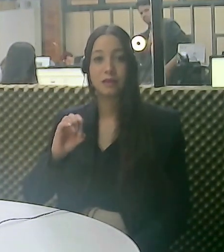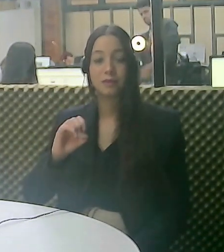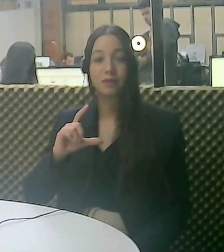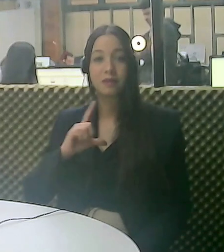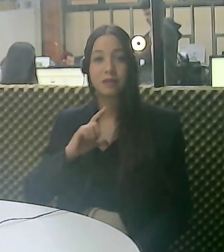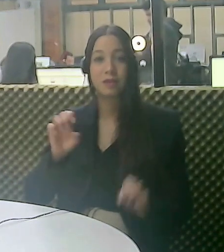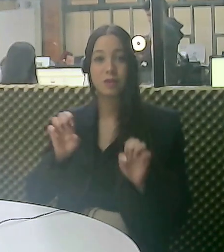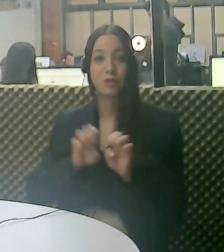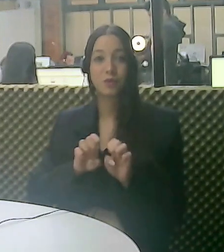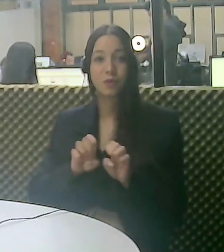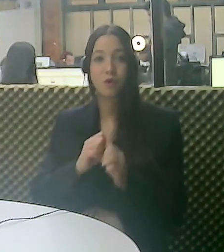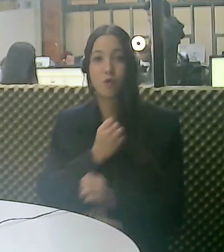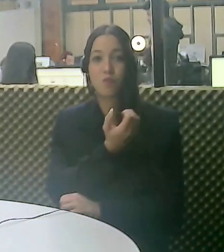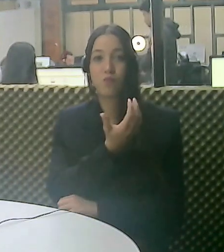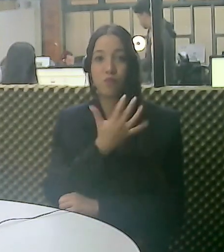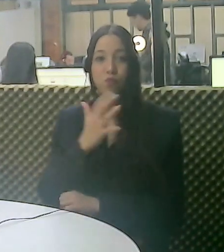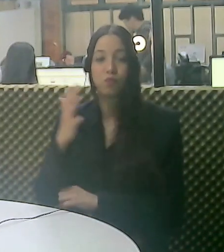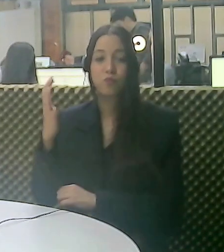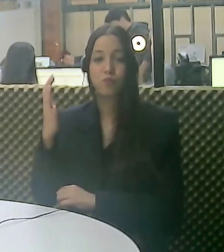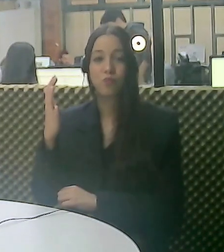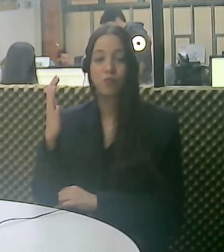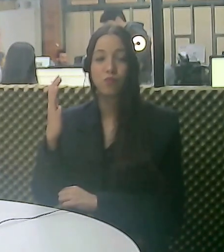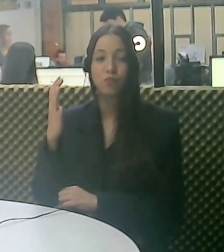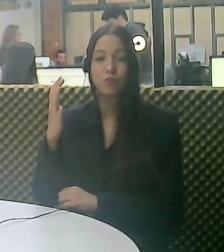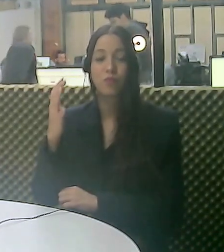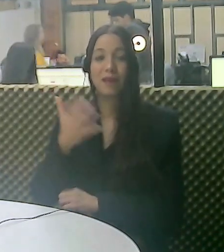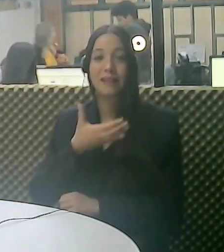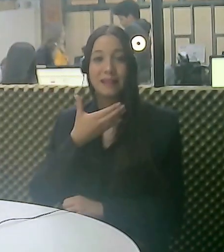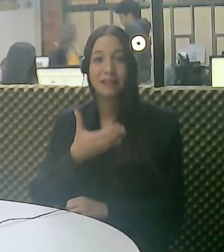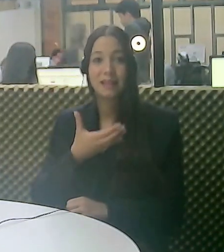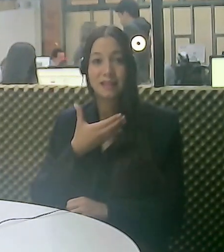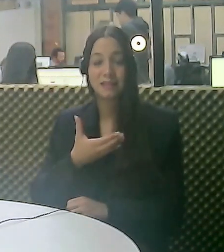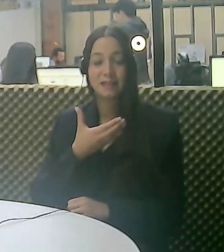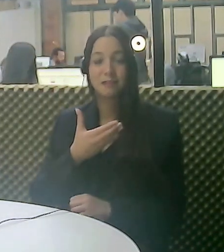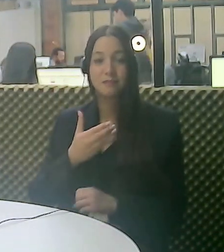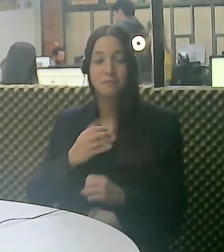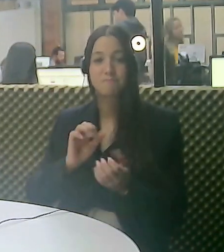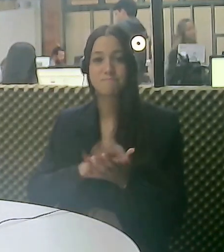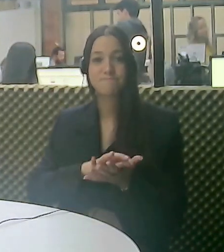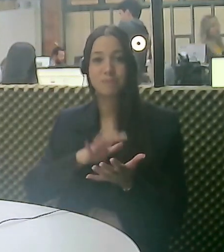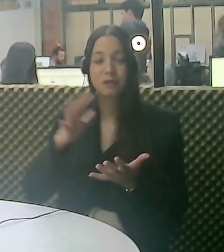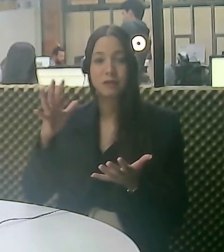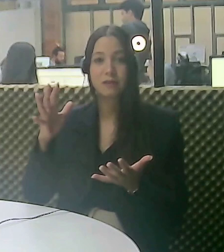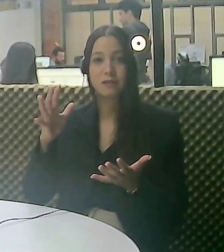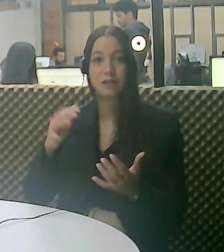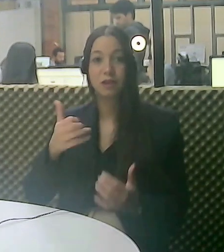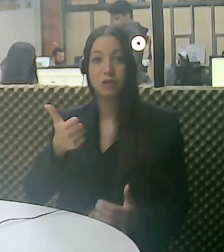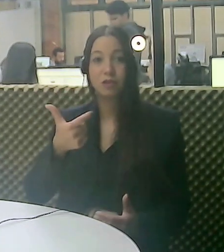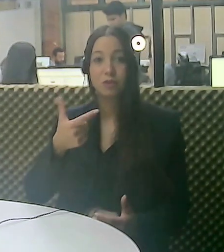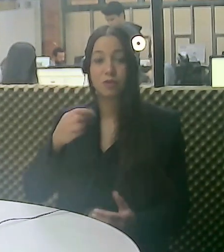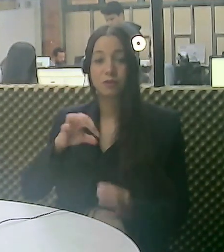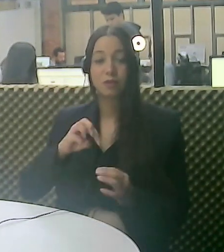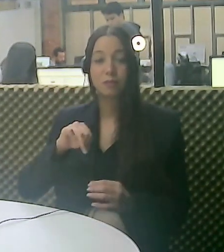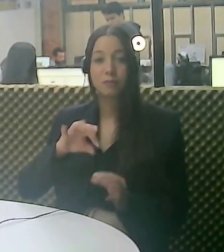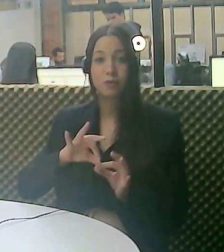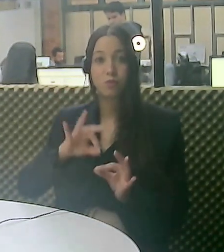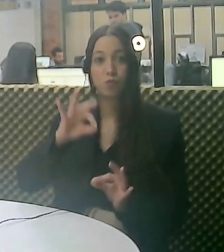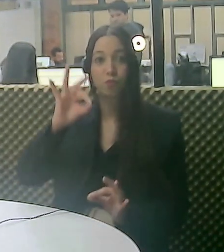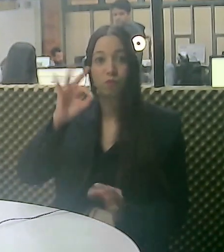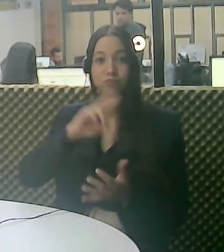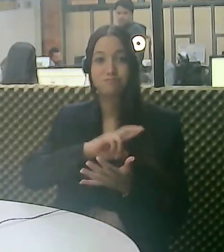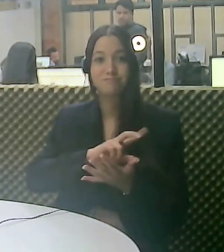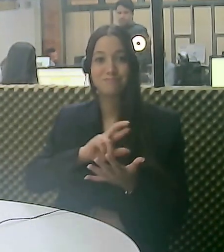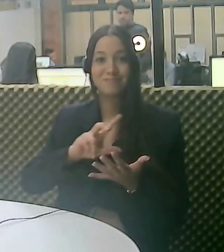estruturas de cerejeiras iluminadas, árvore de Natal em estrutura metálica modular com 12 metros de altura, entre